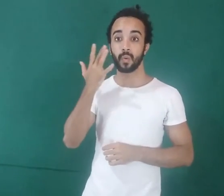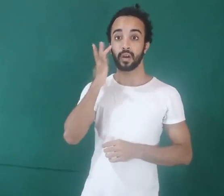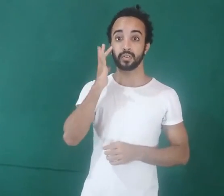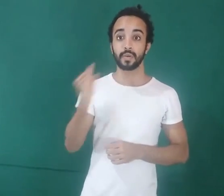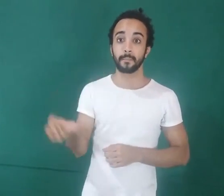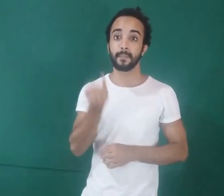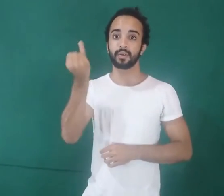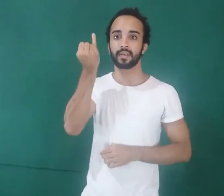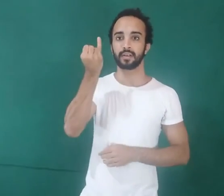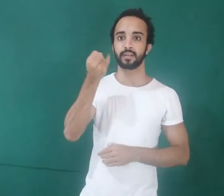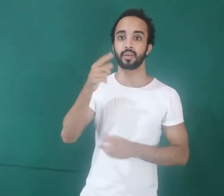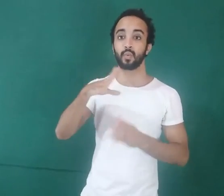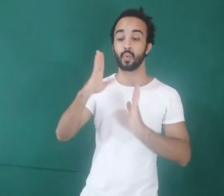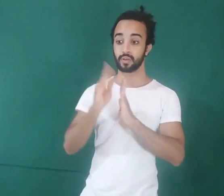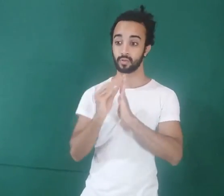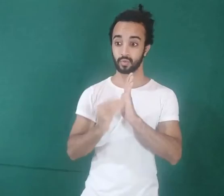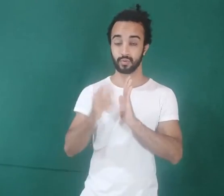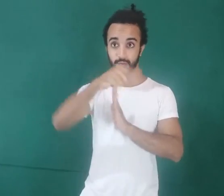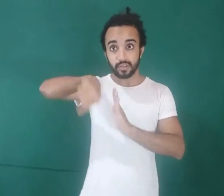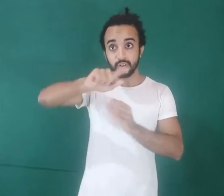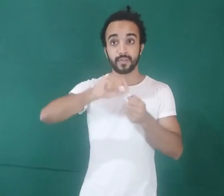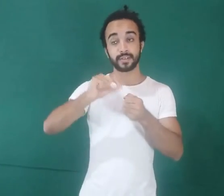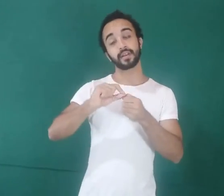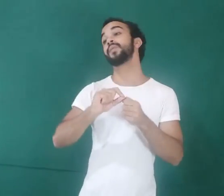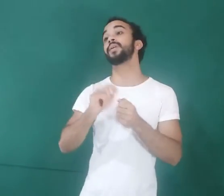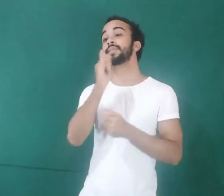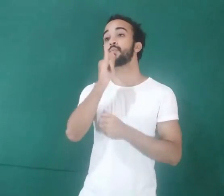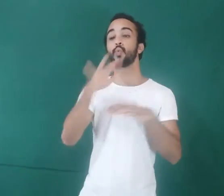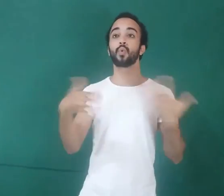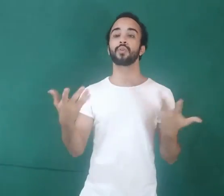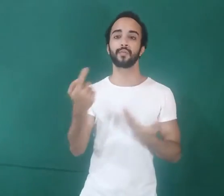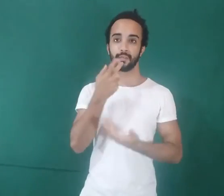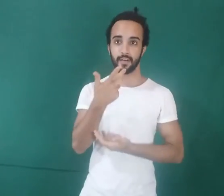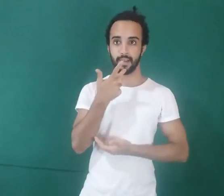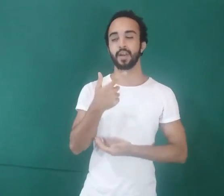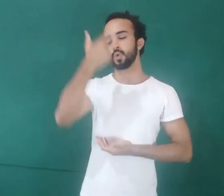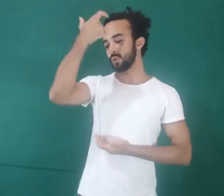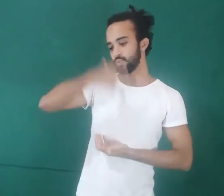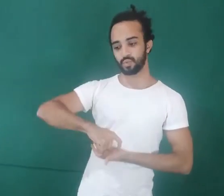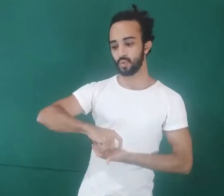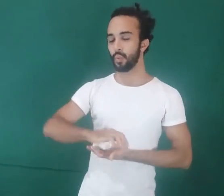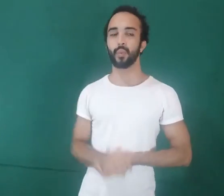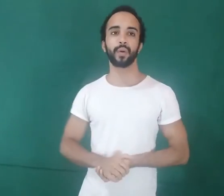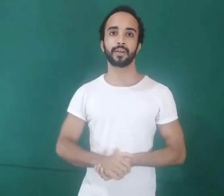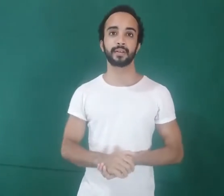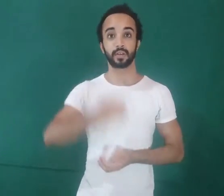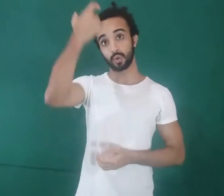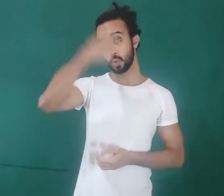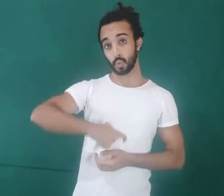estão fazendo... É um lugar comum. Sabe quando você diz assim, eu não sou racista, eu